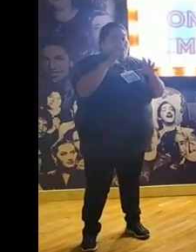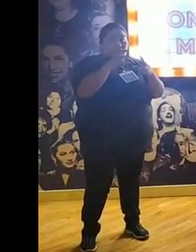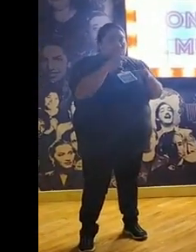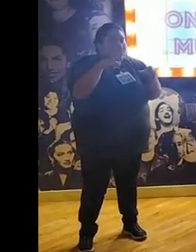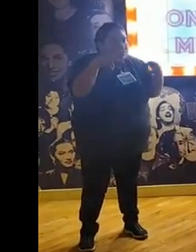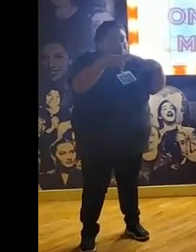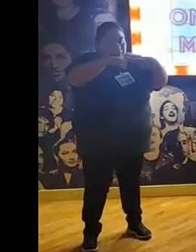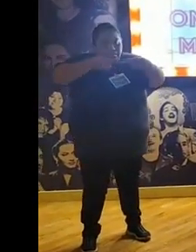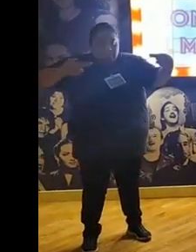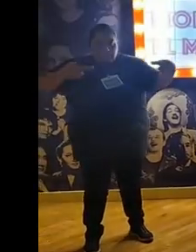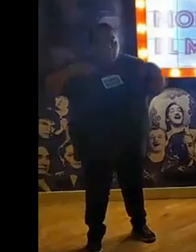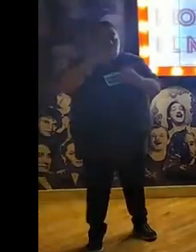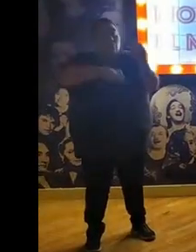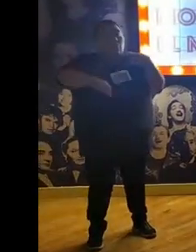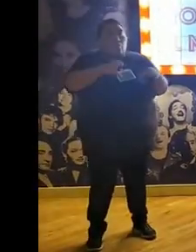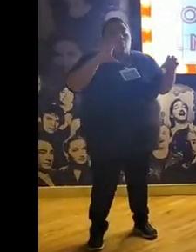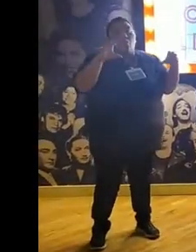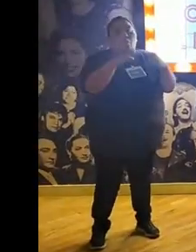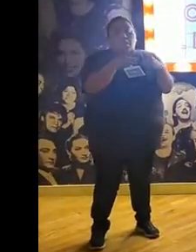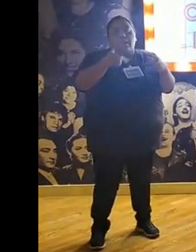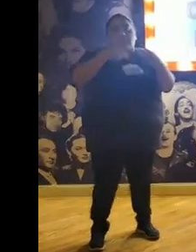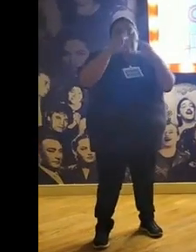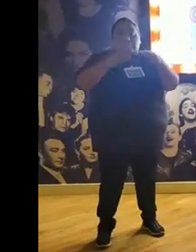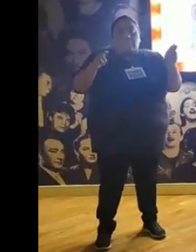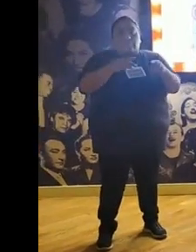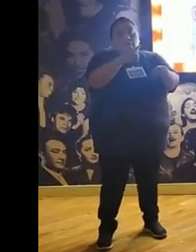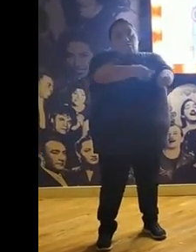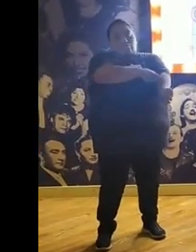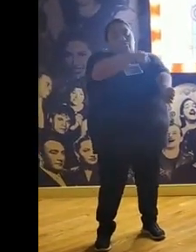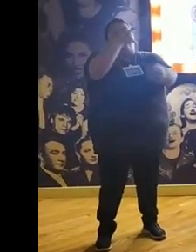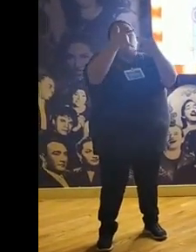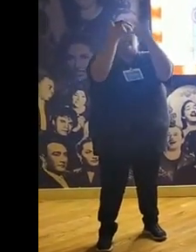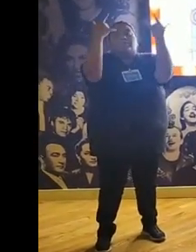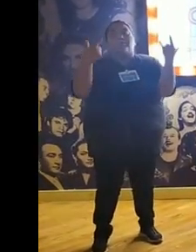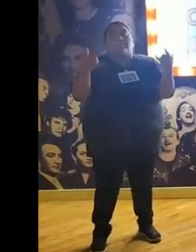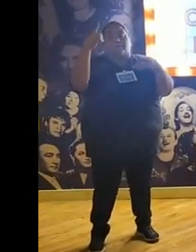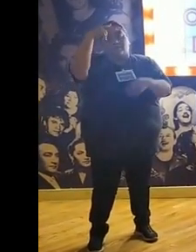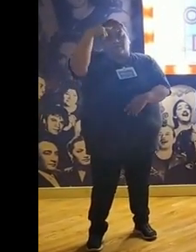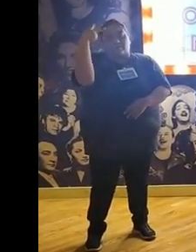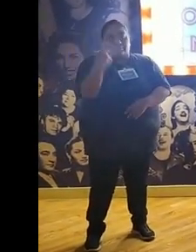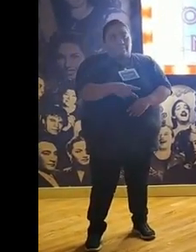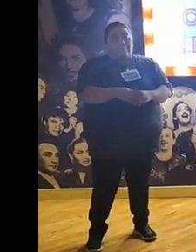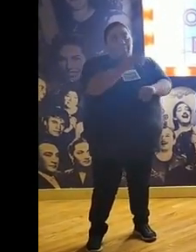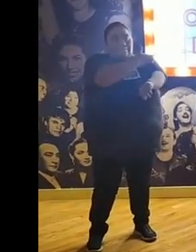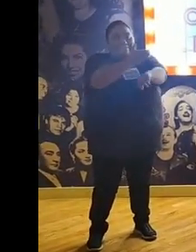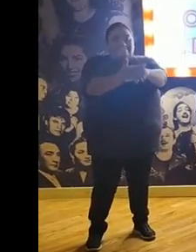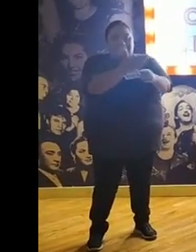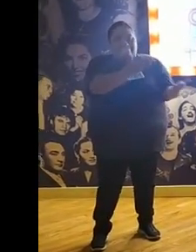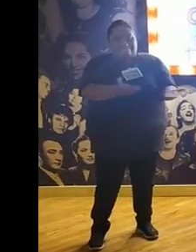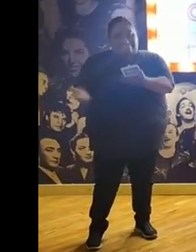la música a lo largo de la historia de México. Pasamos de este lado, por favor.